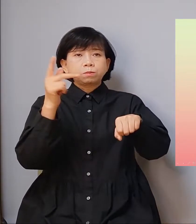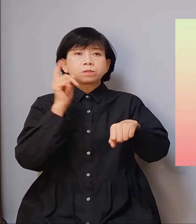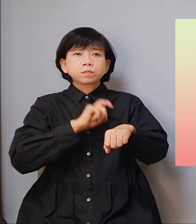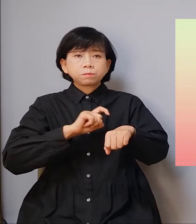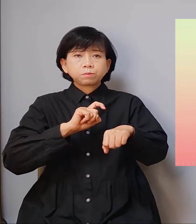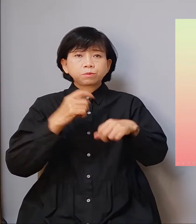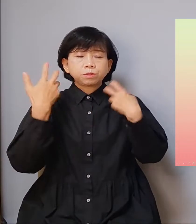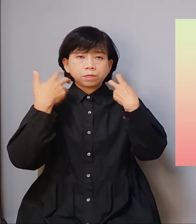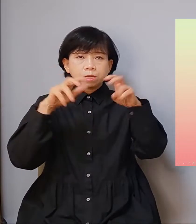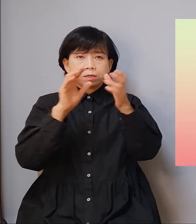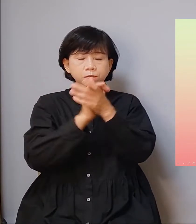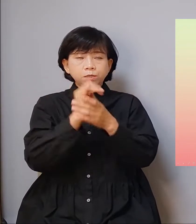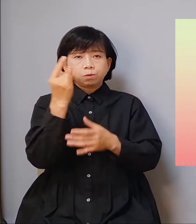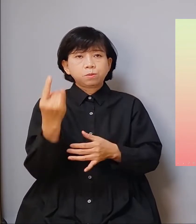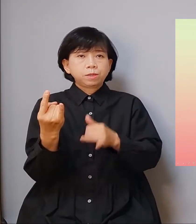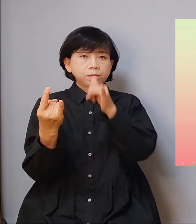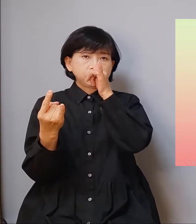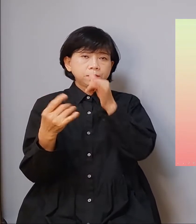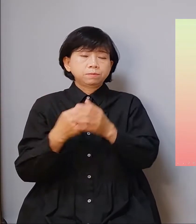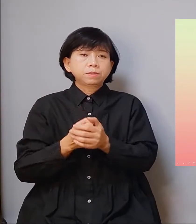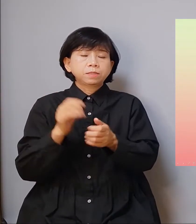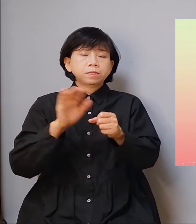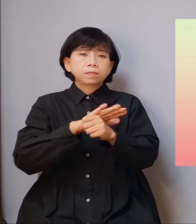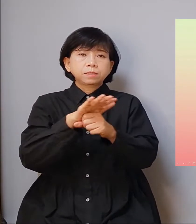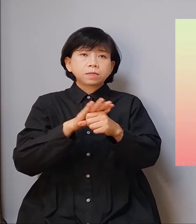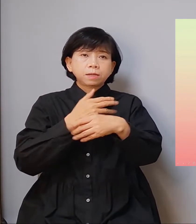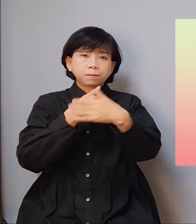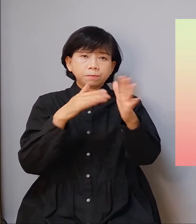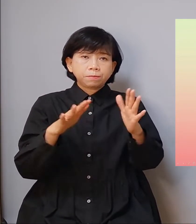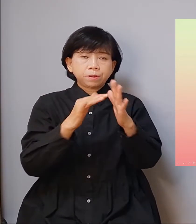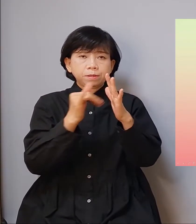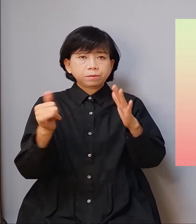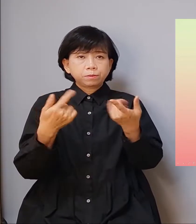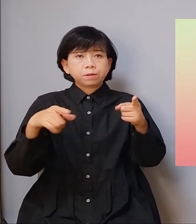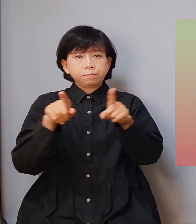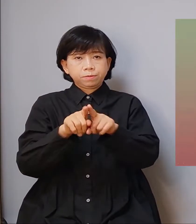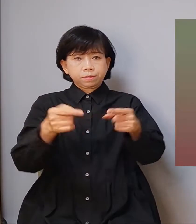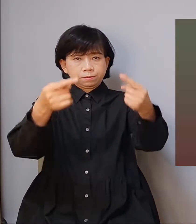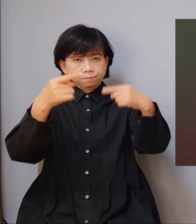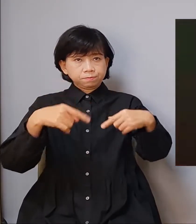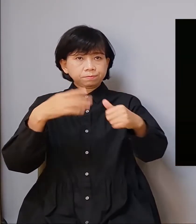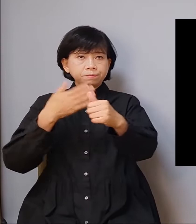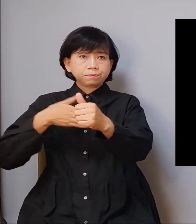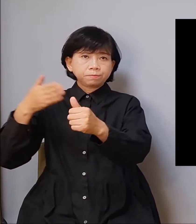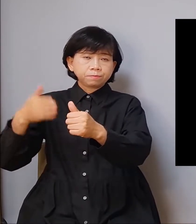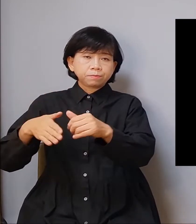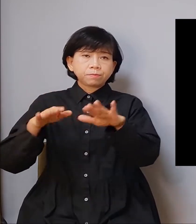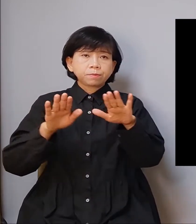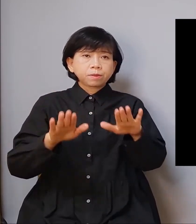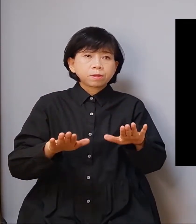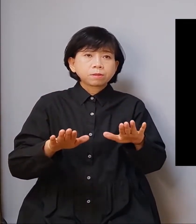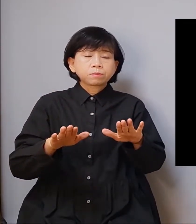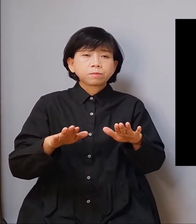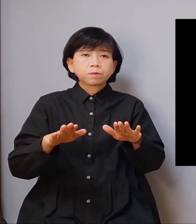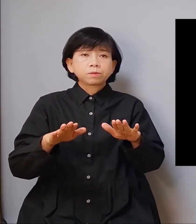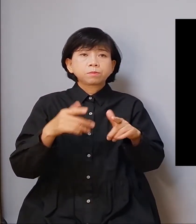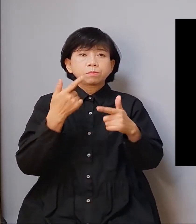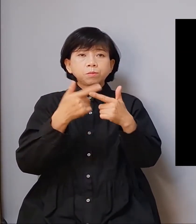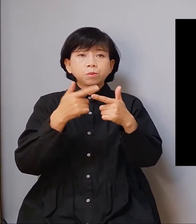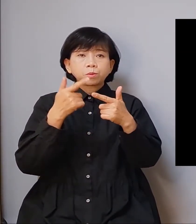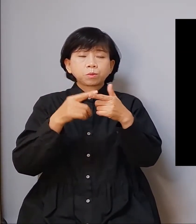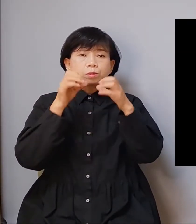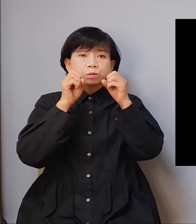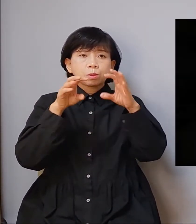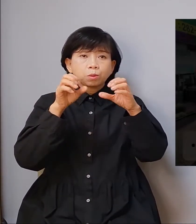주 기도회가 있습니다. 사랑방 식구와 가족과 함께 찾아오시기 바랍니다. 이번 주 목요 전도는 소망